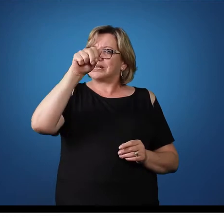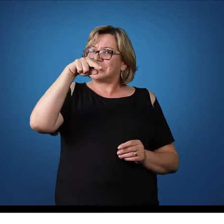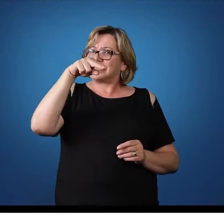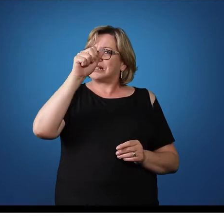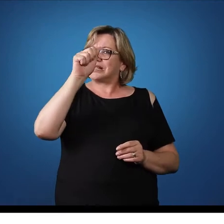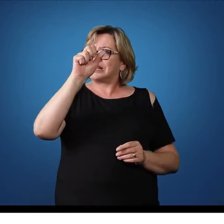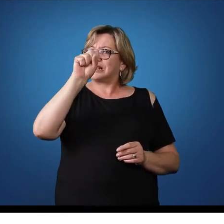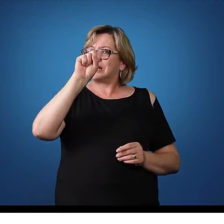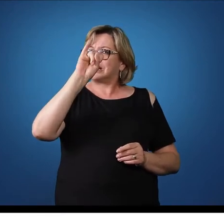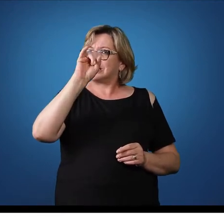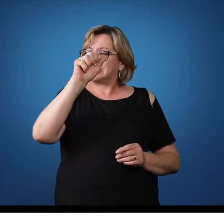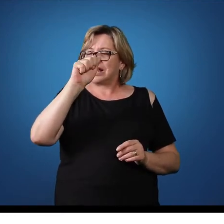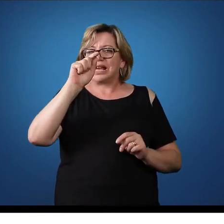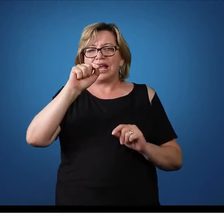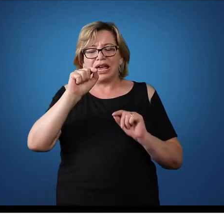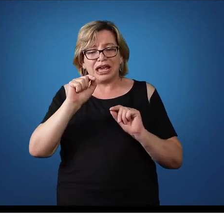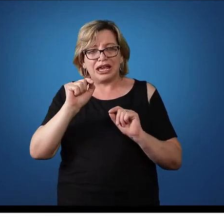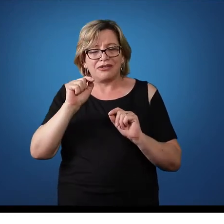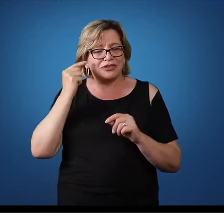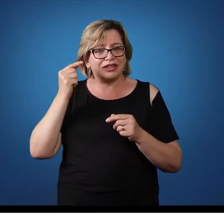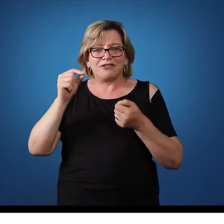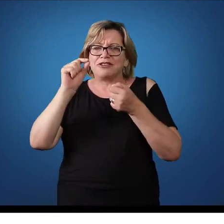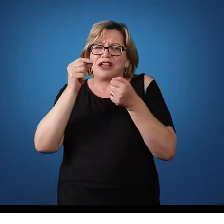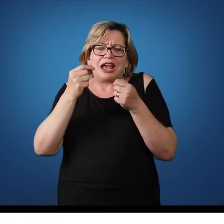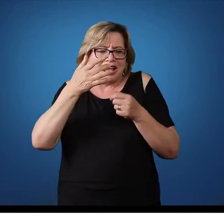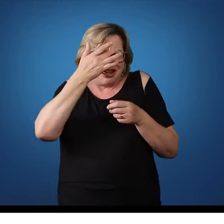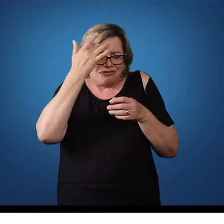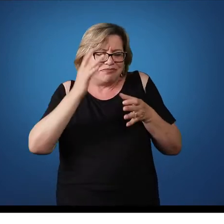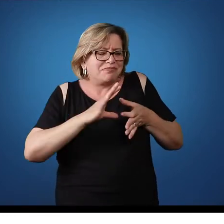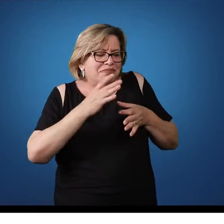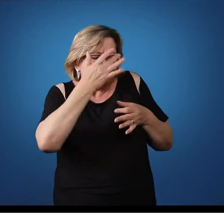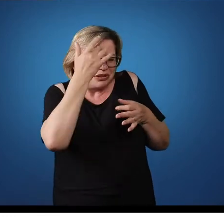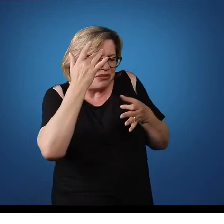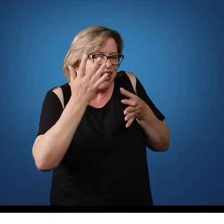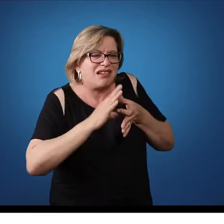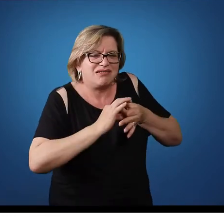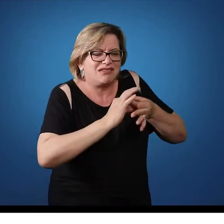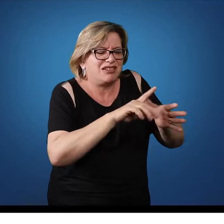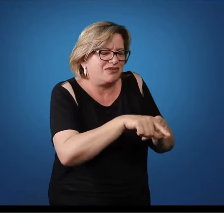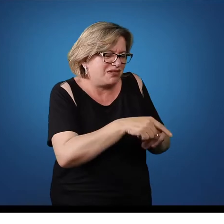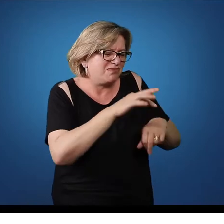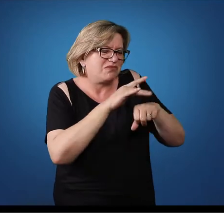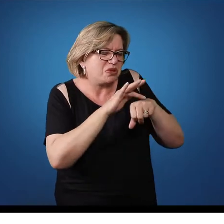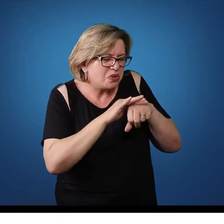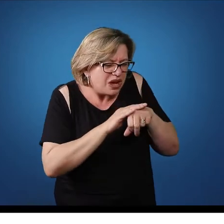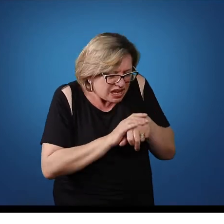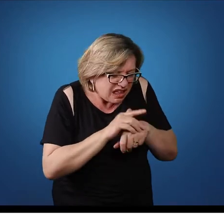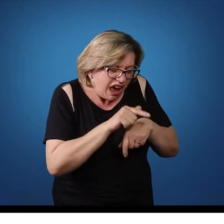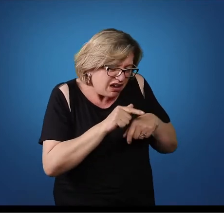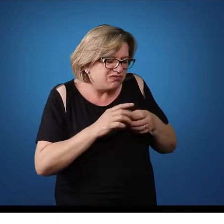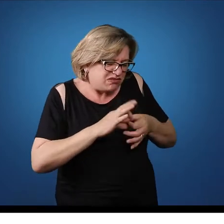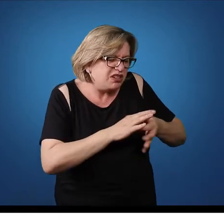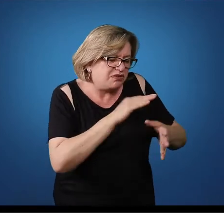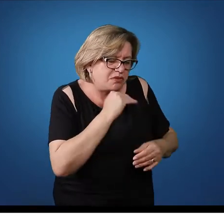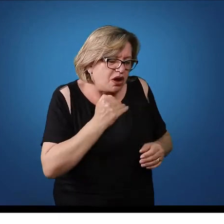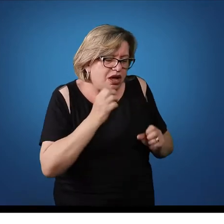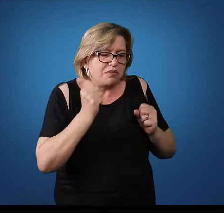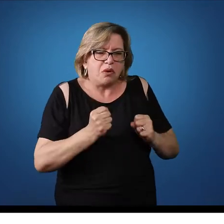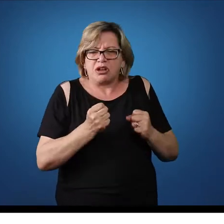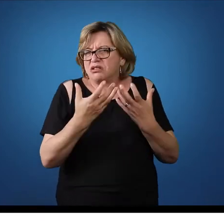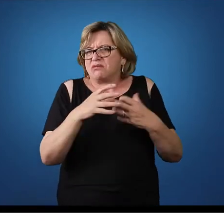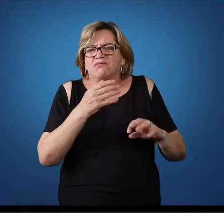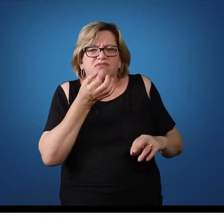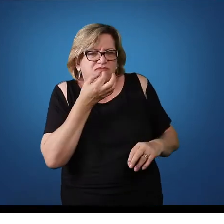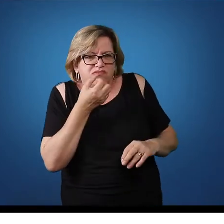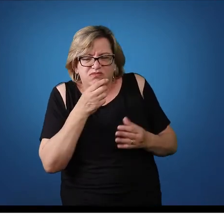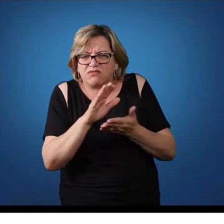a prática de provocar a morte, ou pelo menos deixar morrer alguém que está em condição terminal, se assim for a sua vontade, se